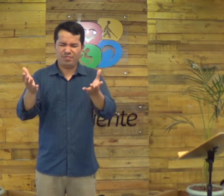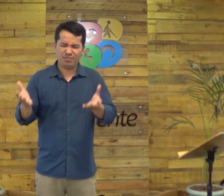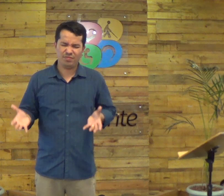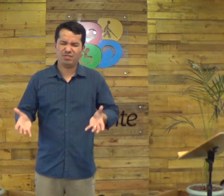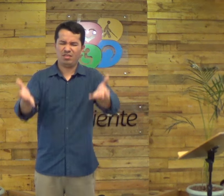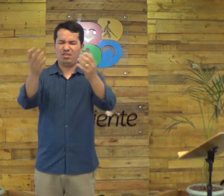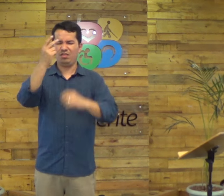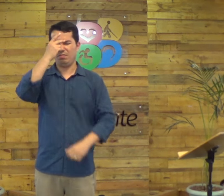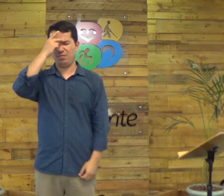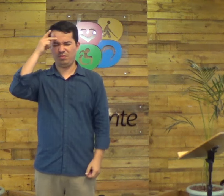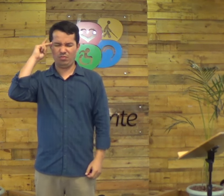encorajar as pessoas,